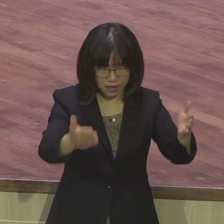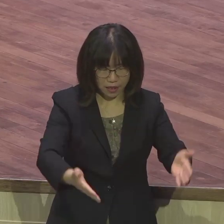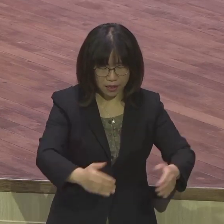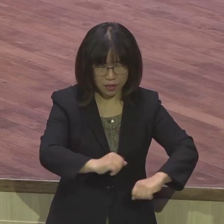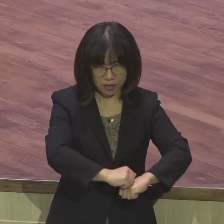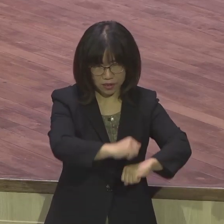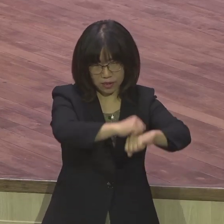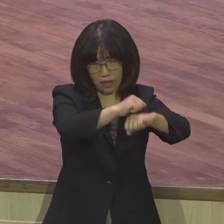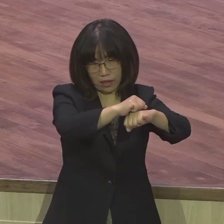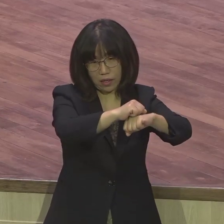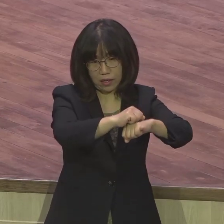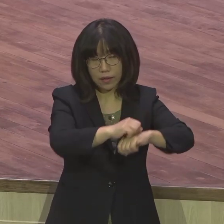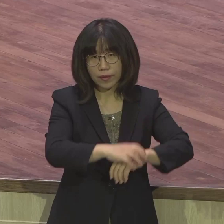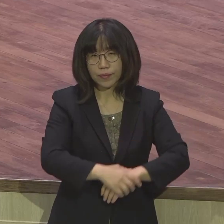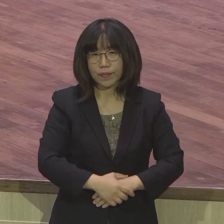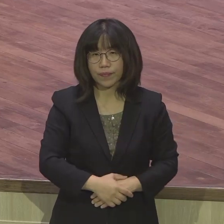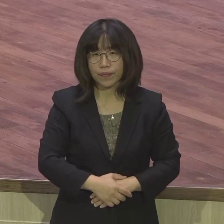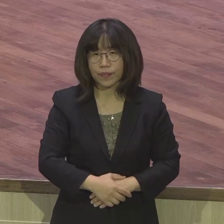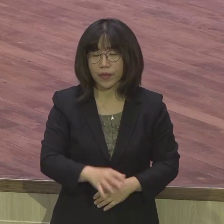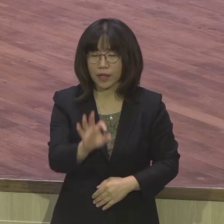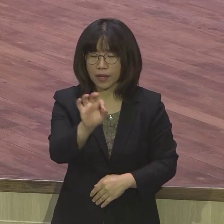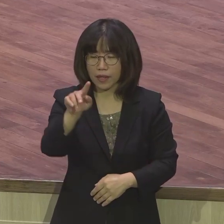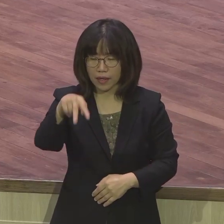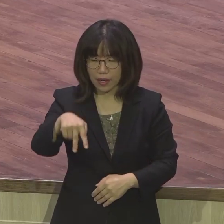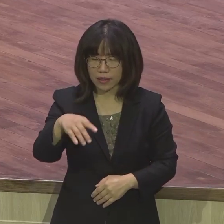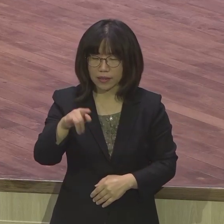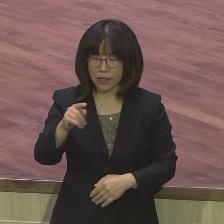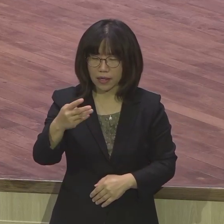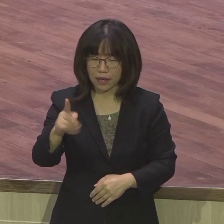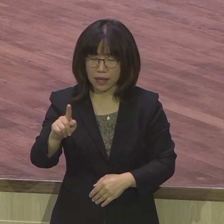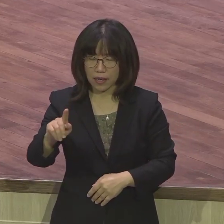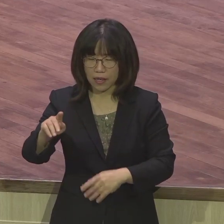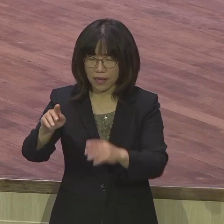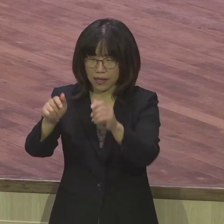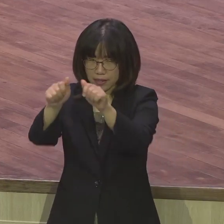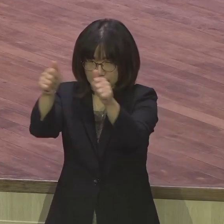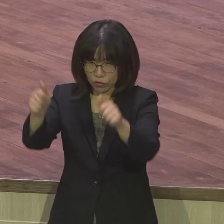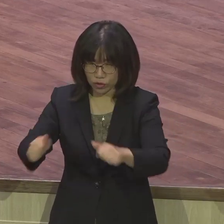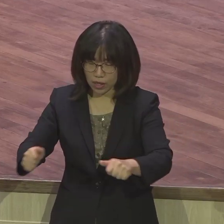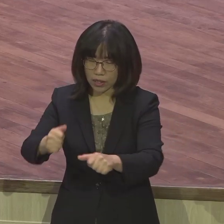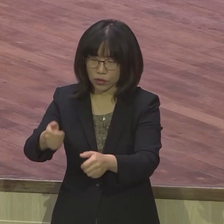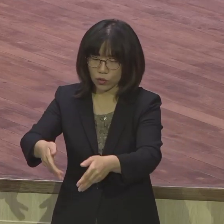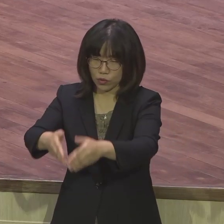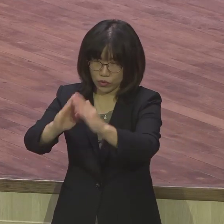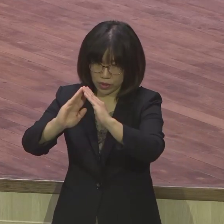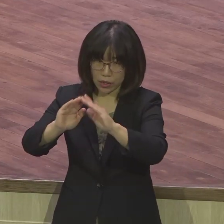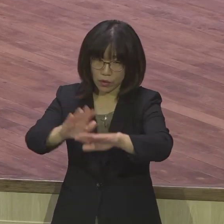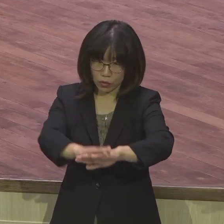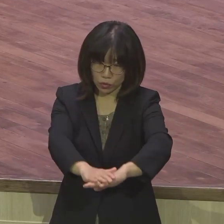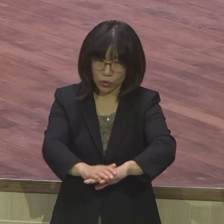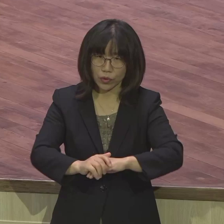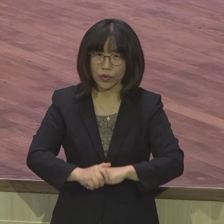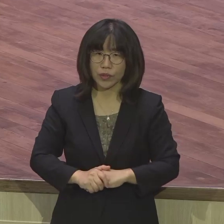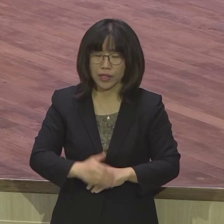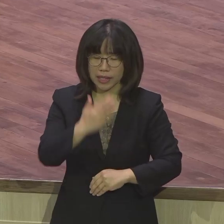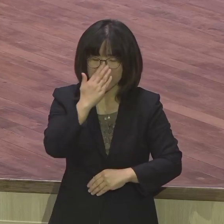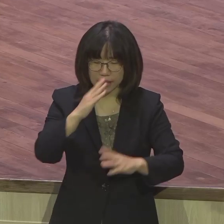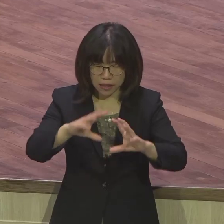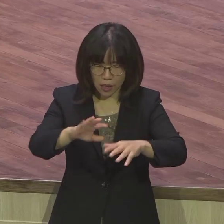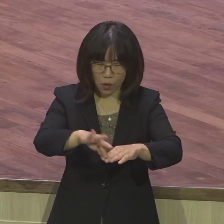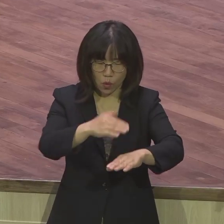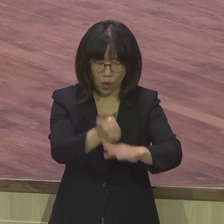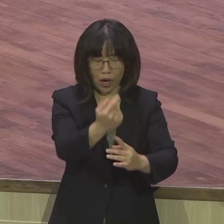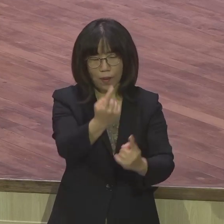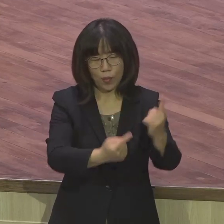신전을 또 아세라상을 만들었으니 그는 그 이전에 이스라엘의 모든 왕보다 심히